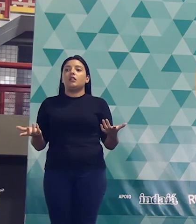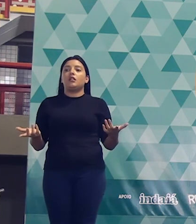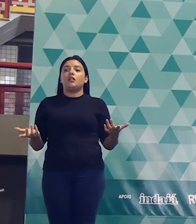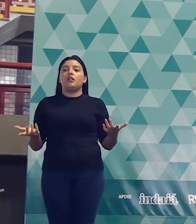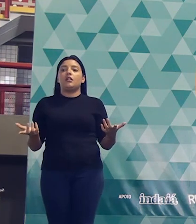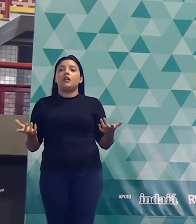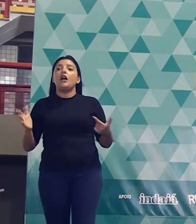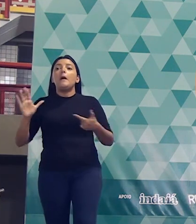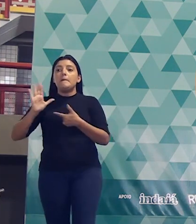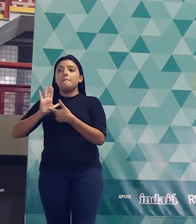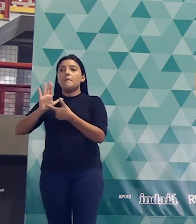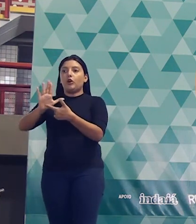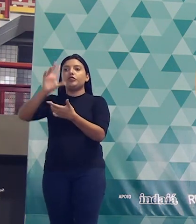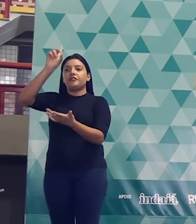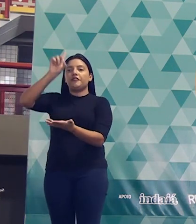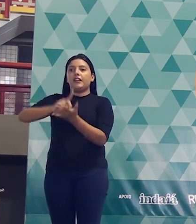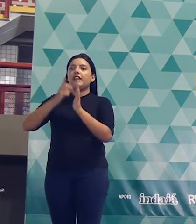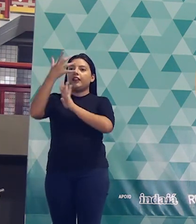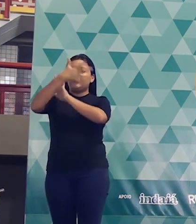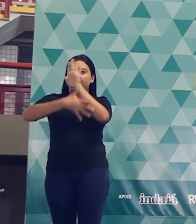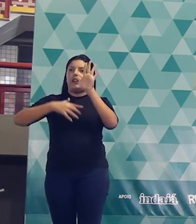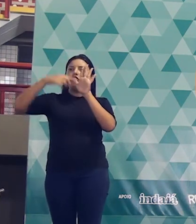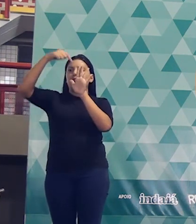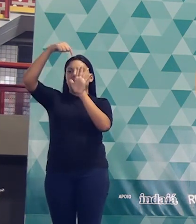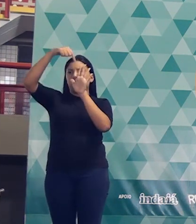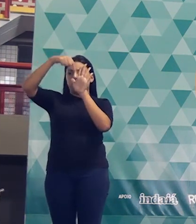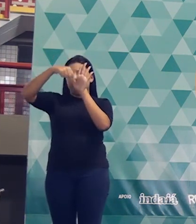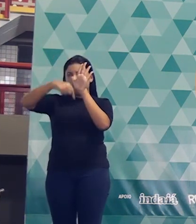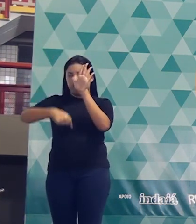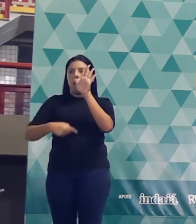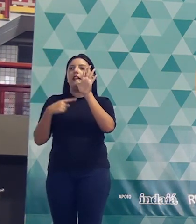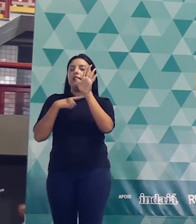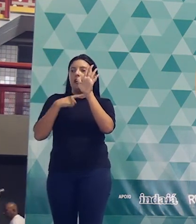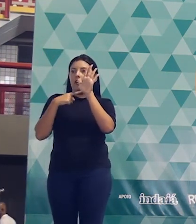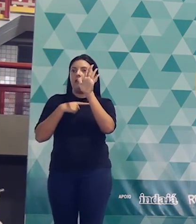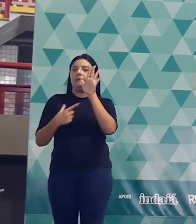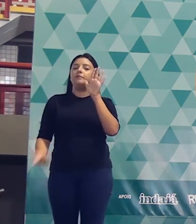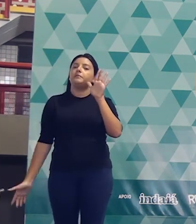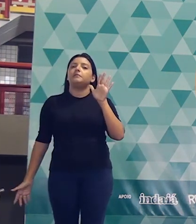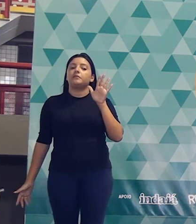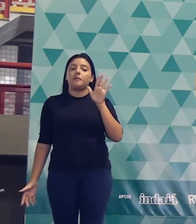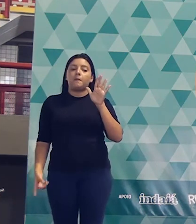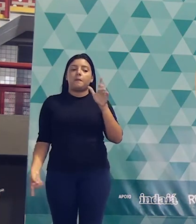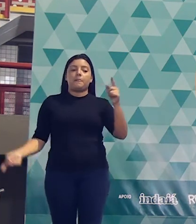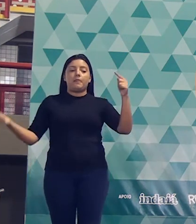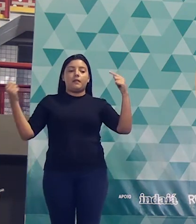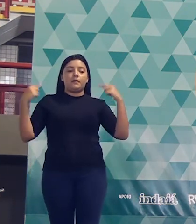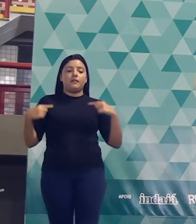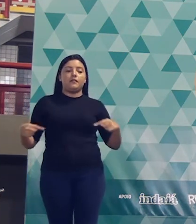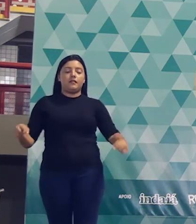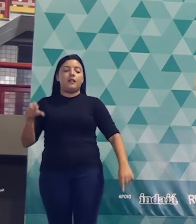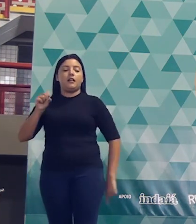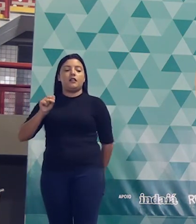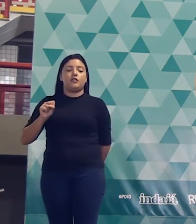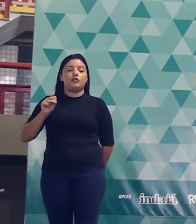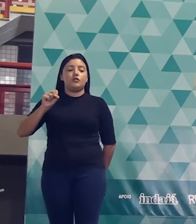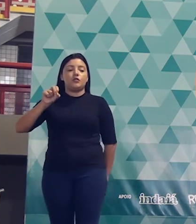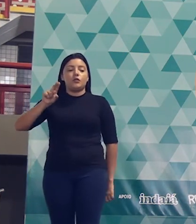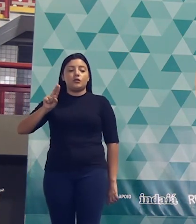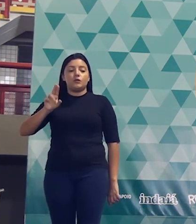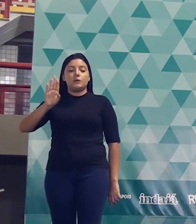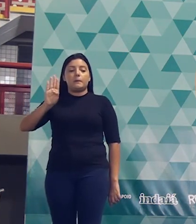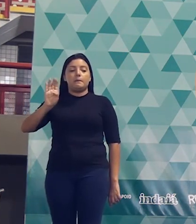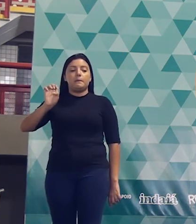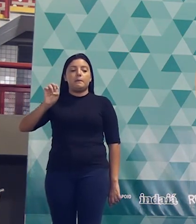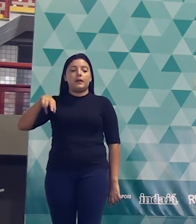está explícito no texto, certo? Daquilo que está explícito no texto. Já o subentendido, ó, são as